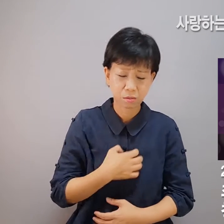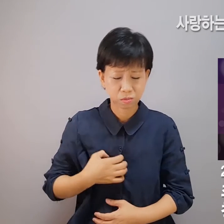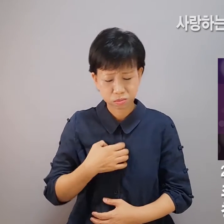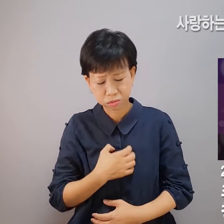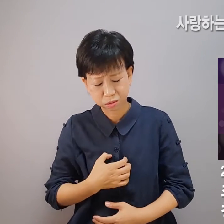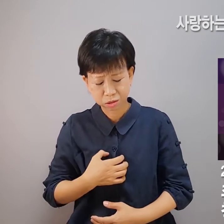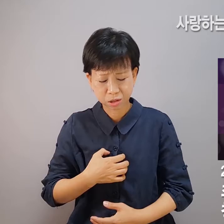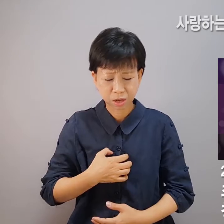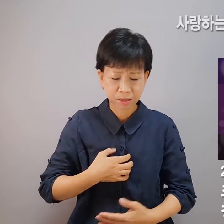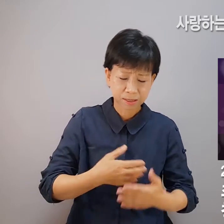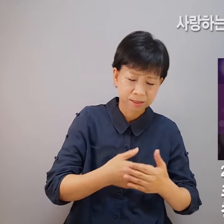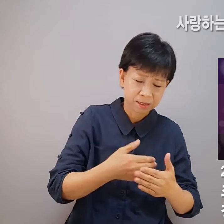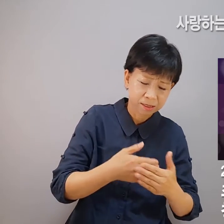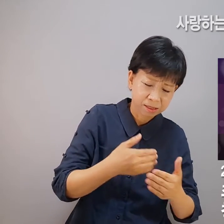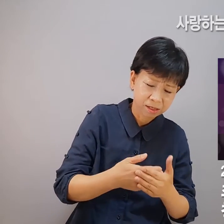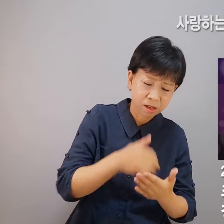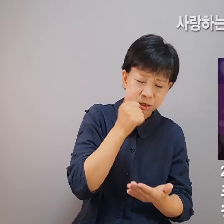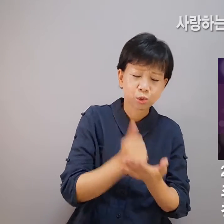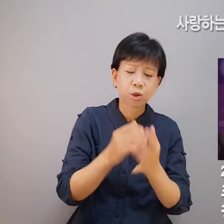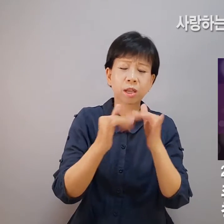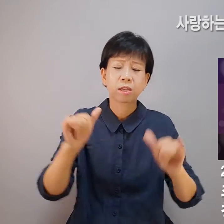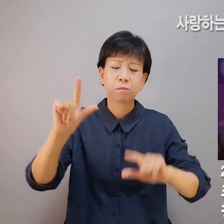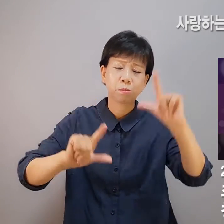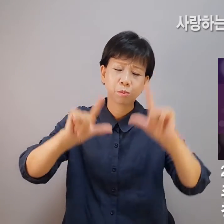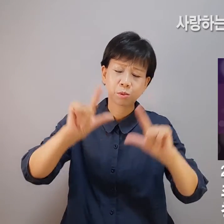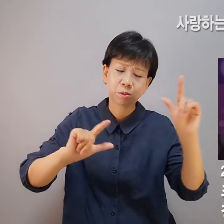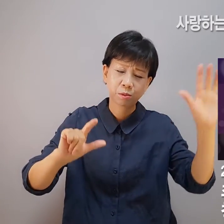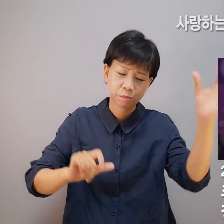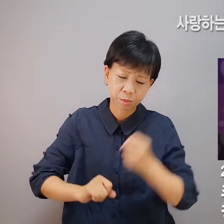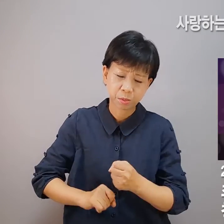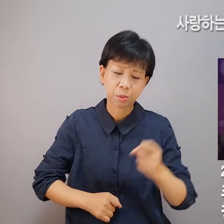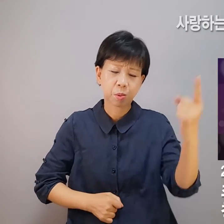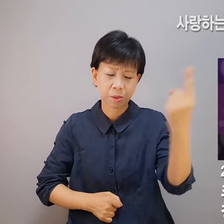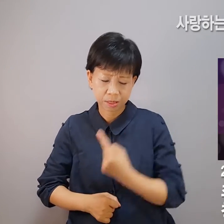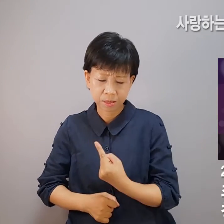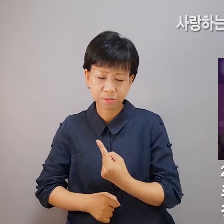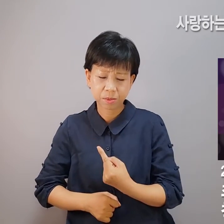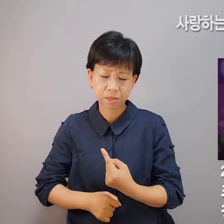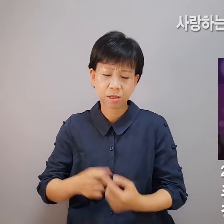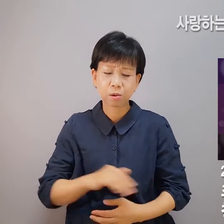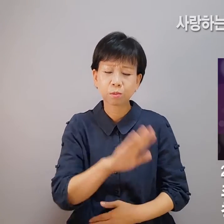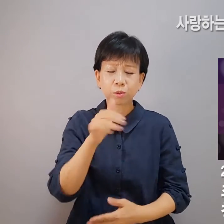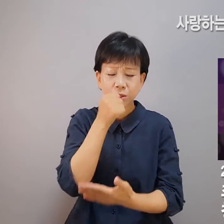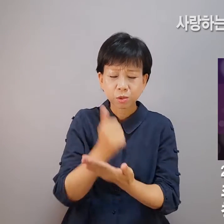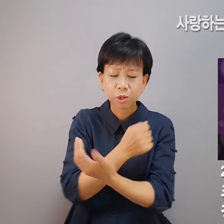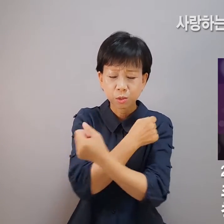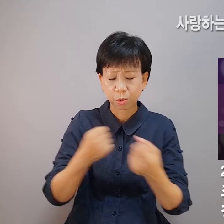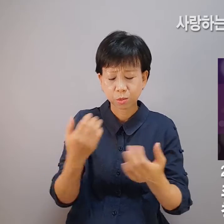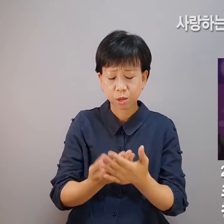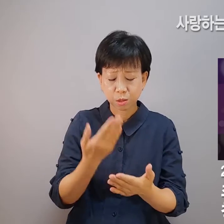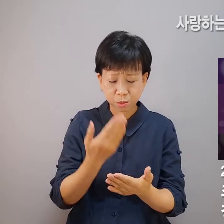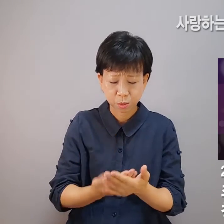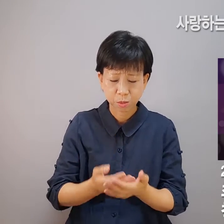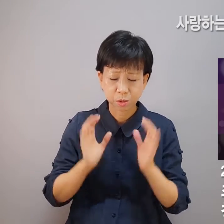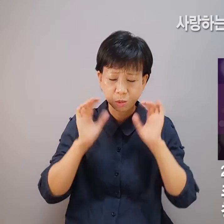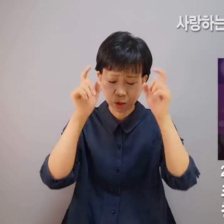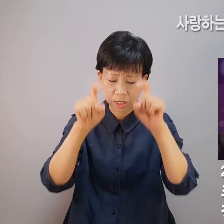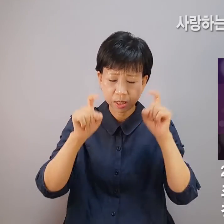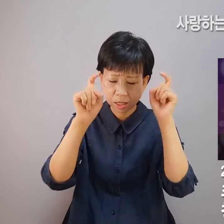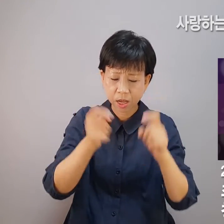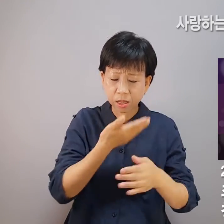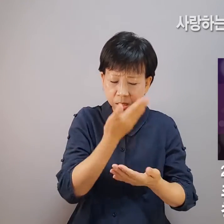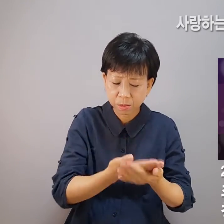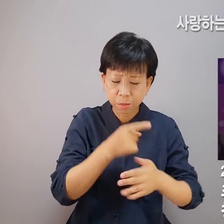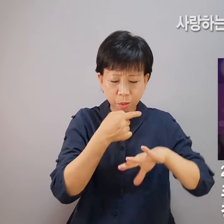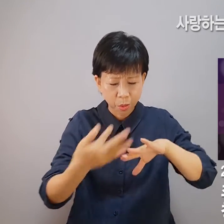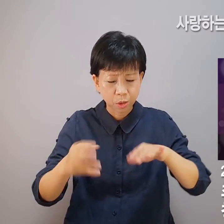죄인된 모습으로 주님 앞에 나왔습니다. 하나님 아버지 저희들의 죄를 용서하여 주시옵고 어린 양의 보혈로 깨끗하게